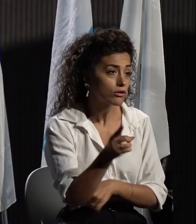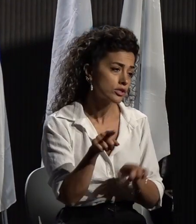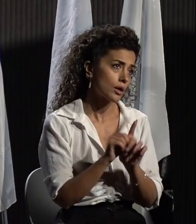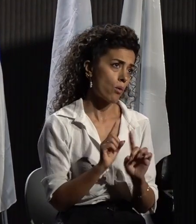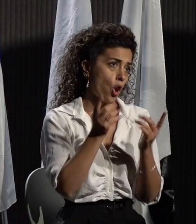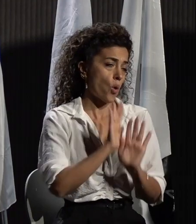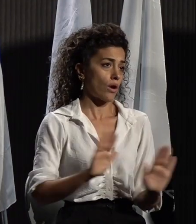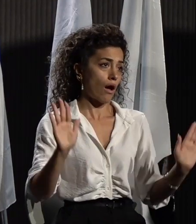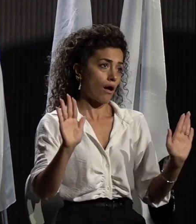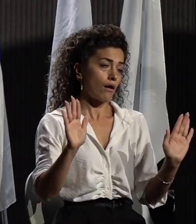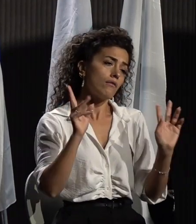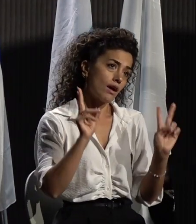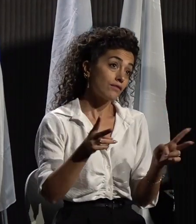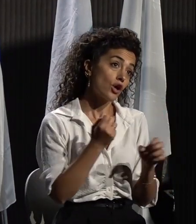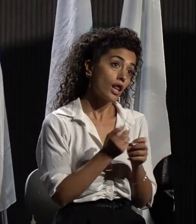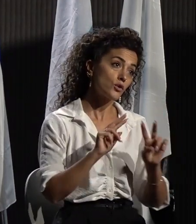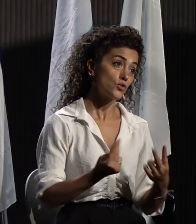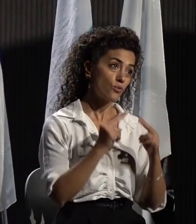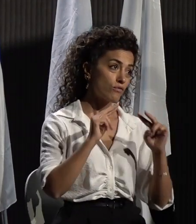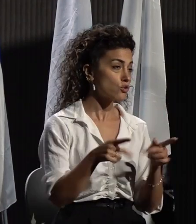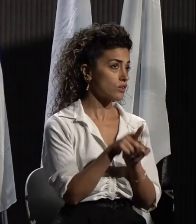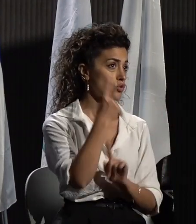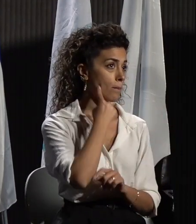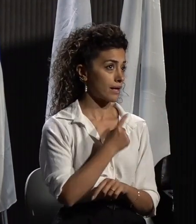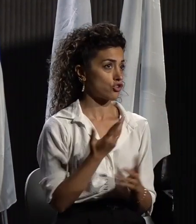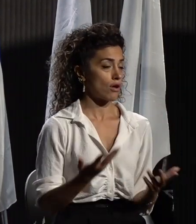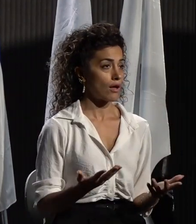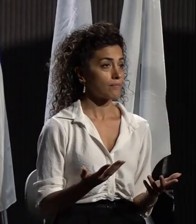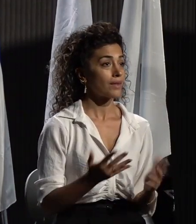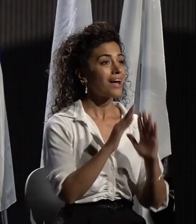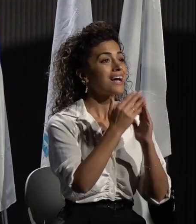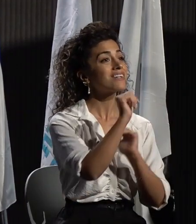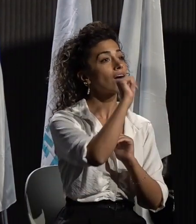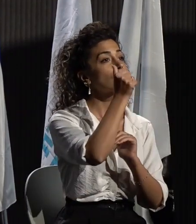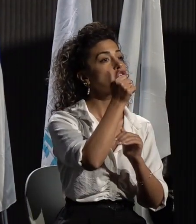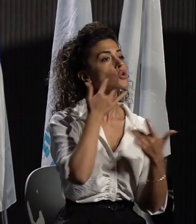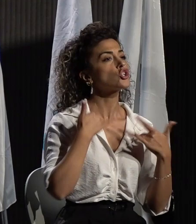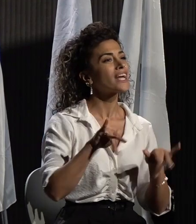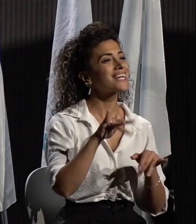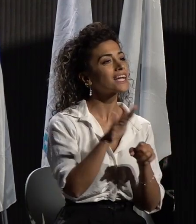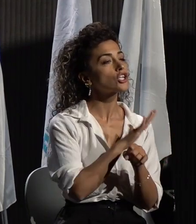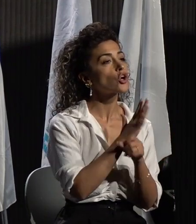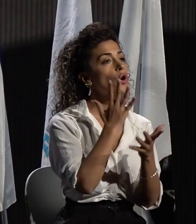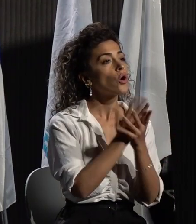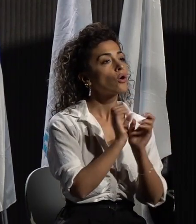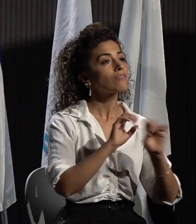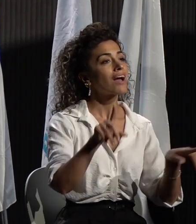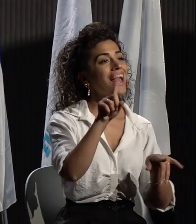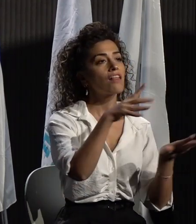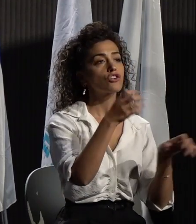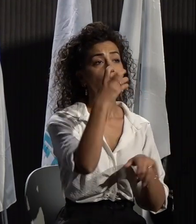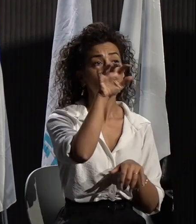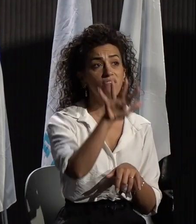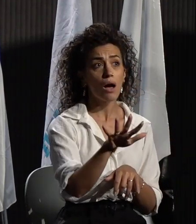היה, אפשר לחזור עליו. הספר הראשון שהכחיש את השואה ראה אור כבר